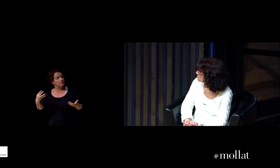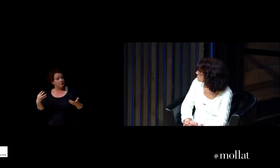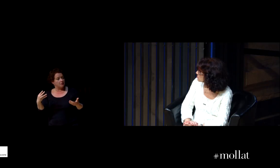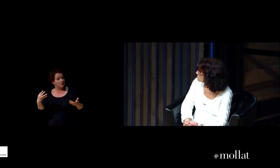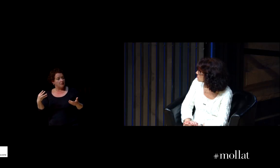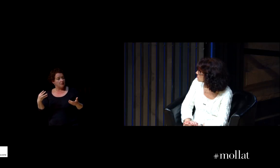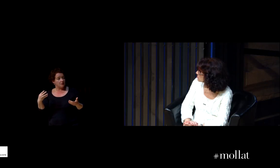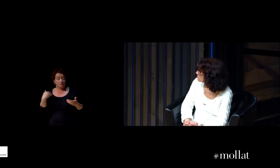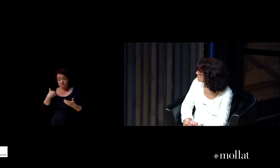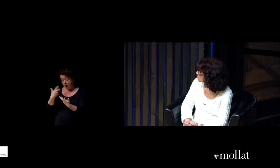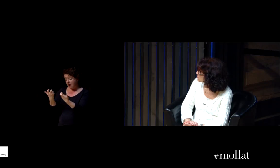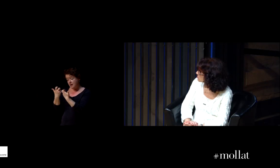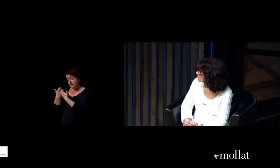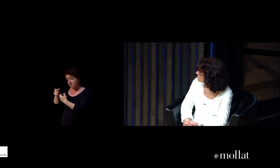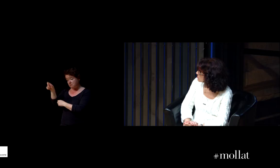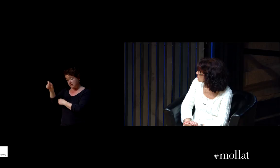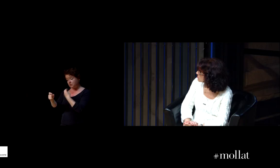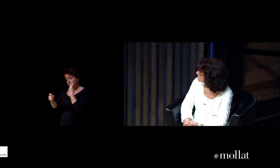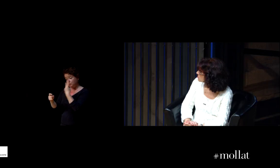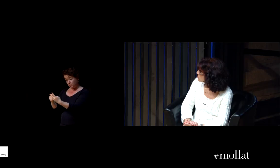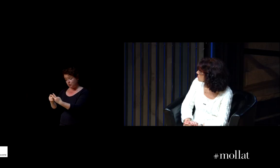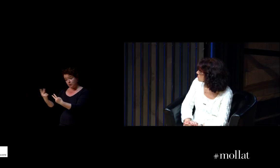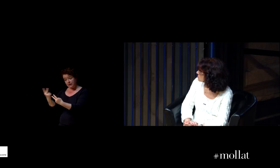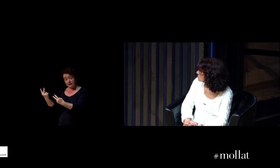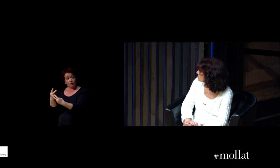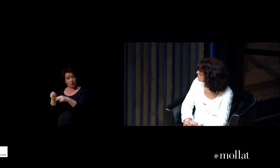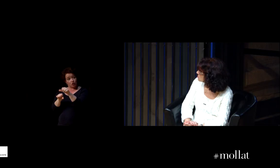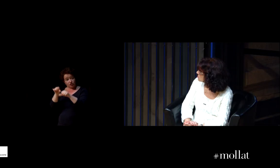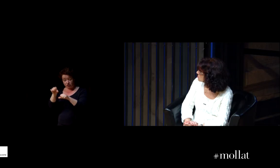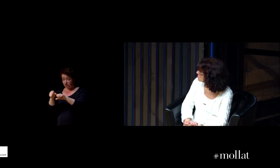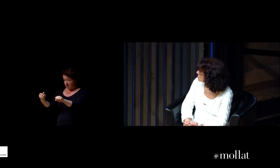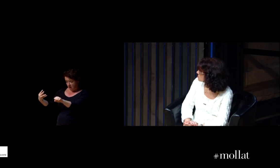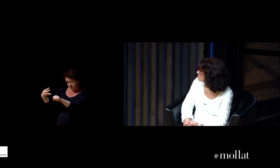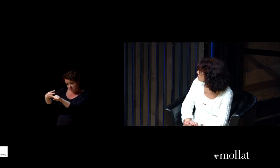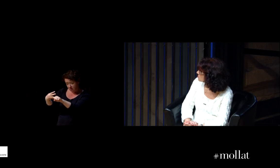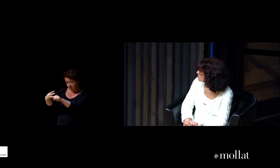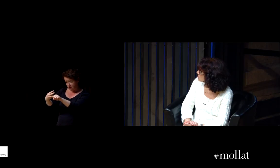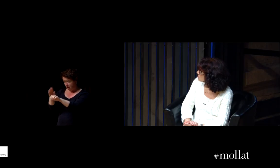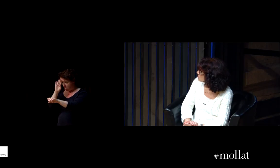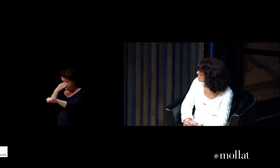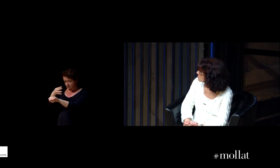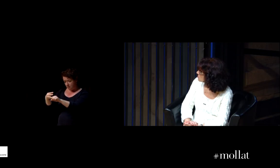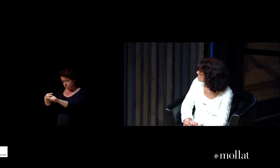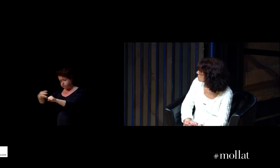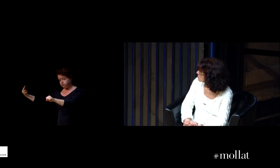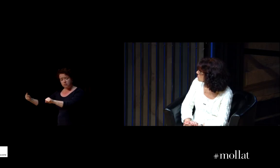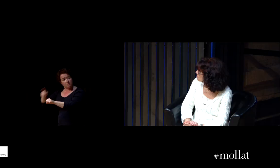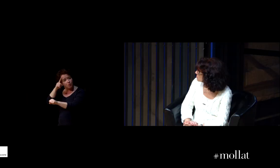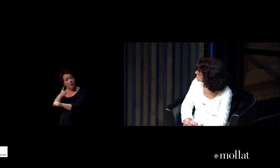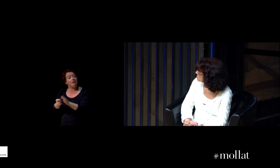Moi, j'ai le cas en tête de deux personnes hein, qui ont été, le chirurgien a enlevé l'implant, il n'a pas voulu parce que c'était au début des implants, ce n'était pas du tout